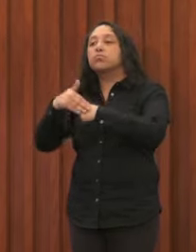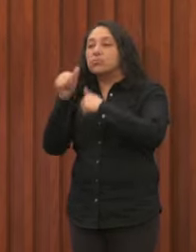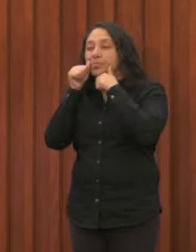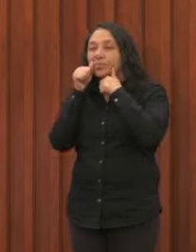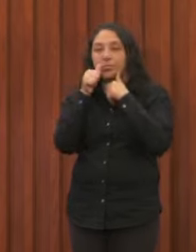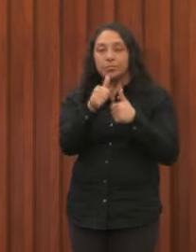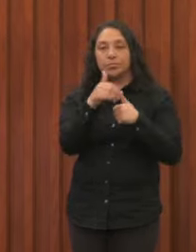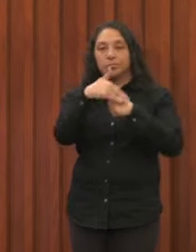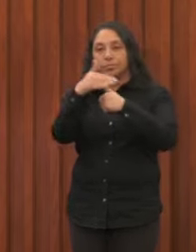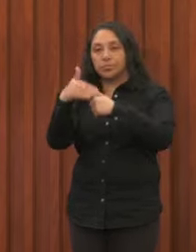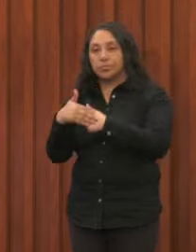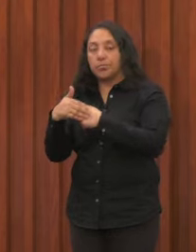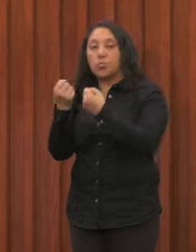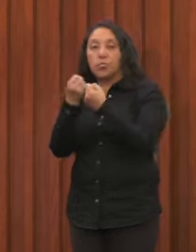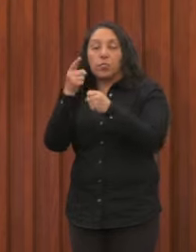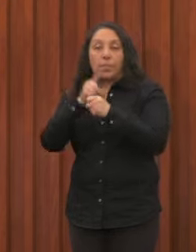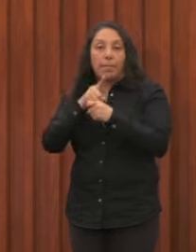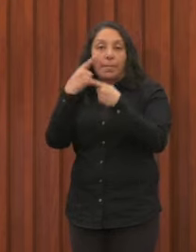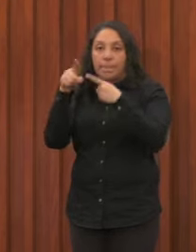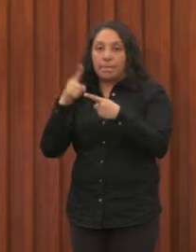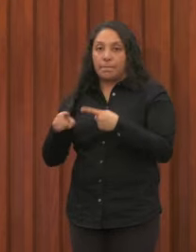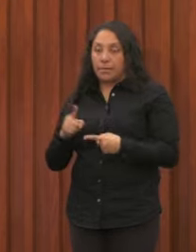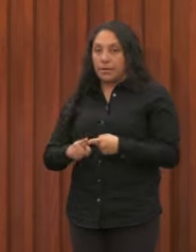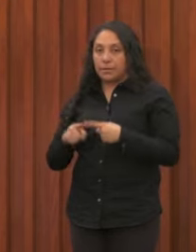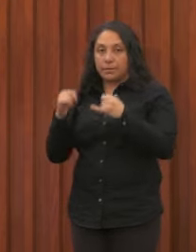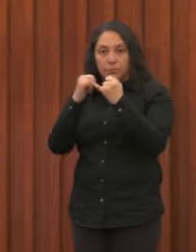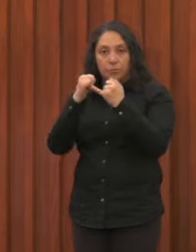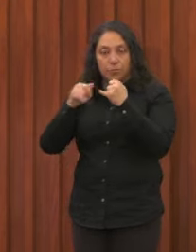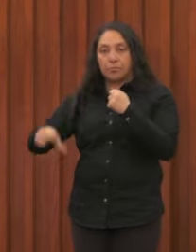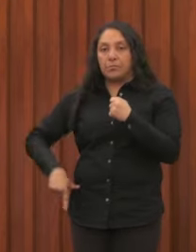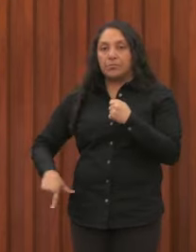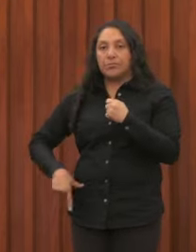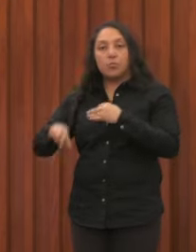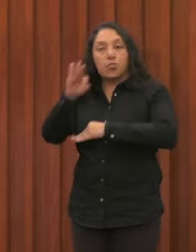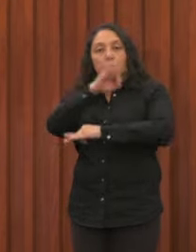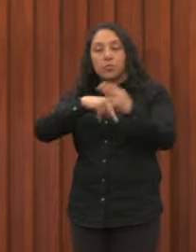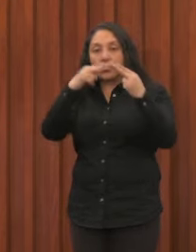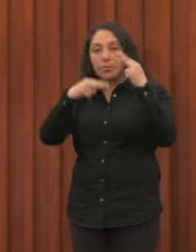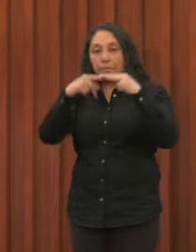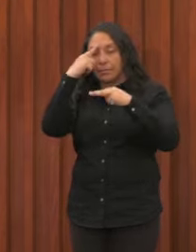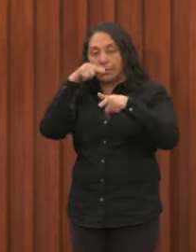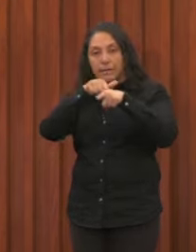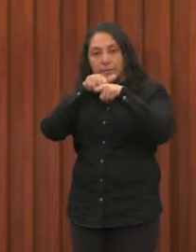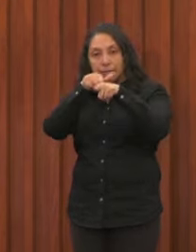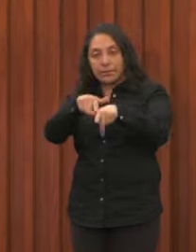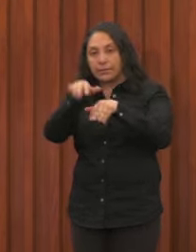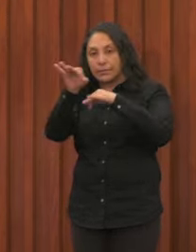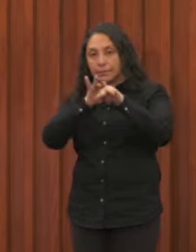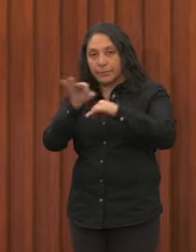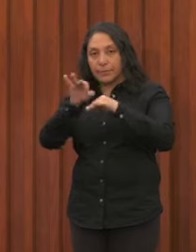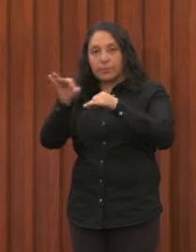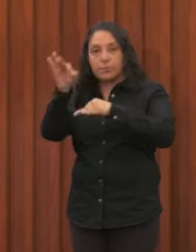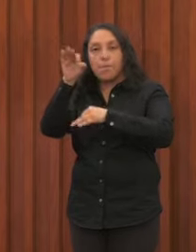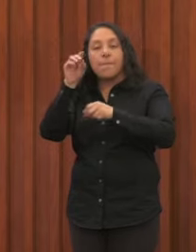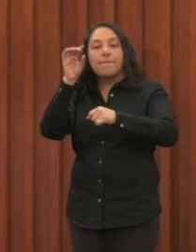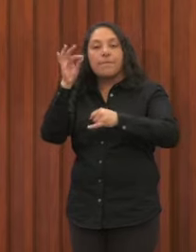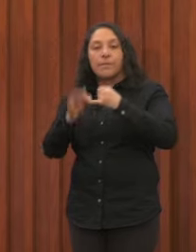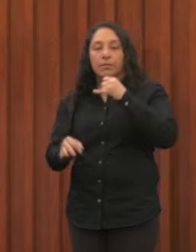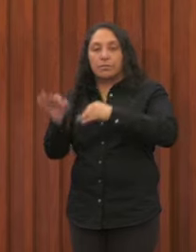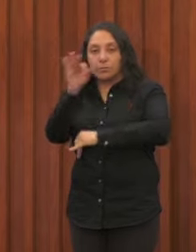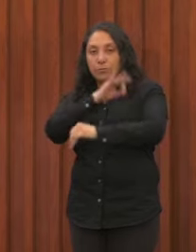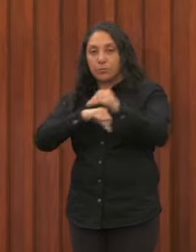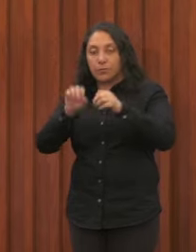autoridades de todos los niveles a seguir trabajando para poner fin a todas las formas de discriminación y